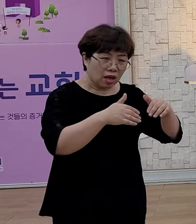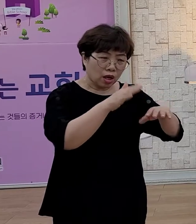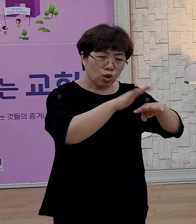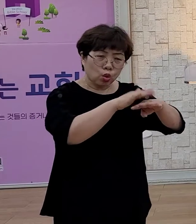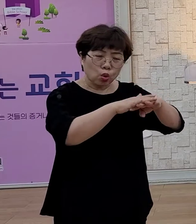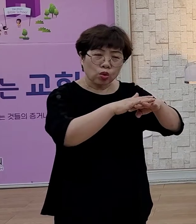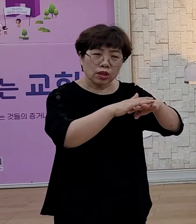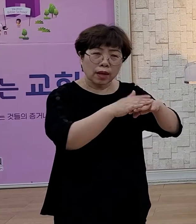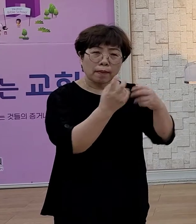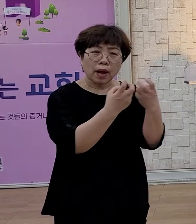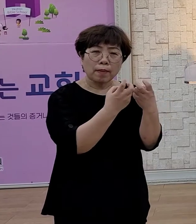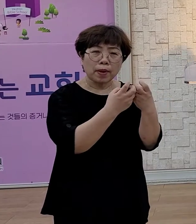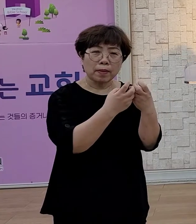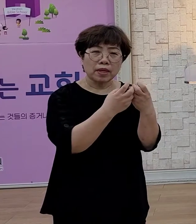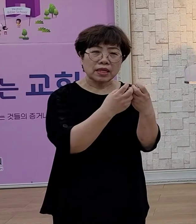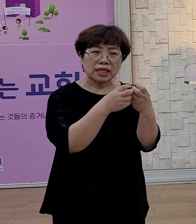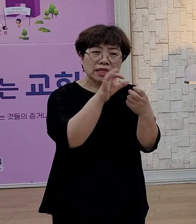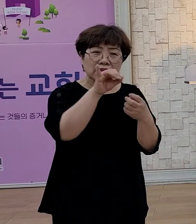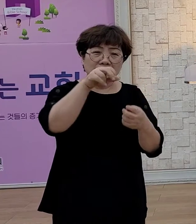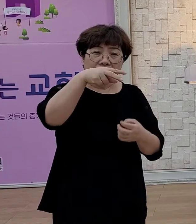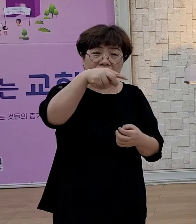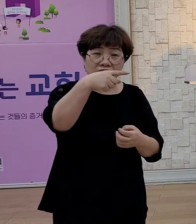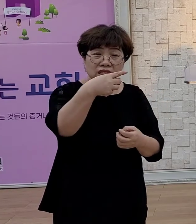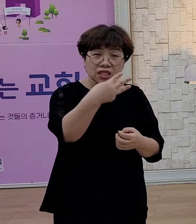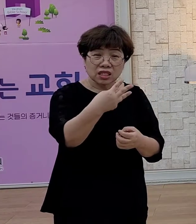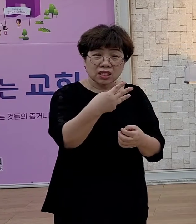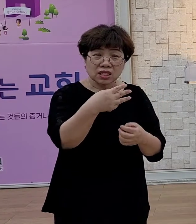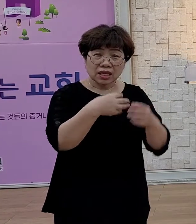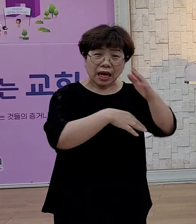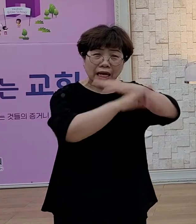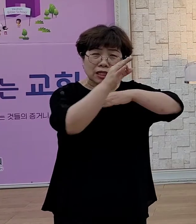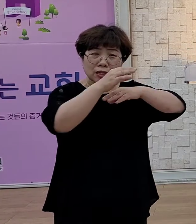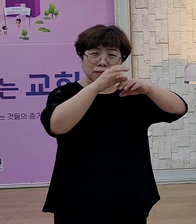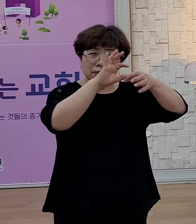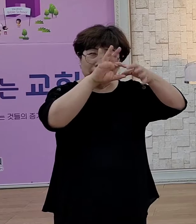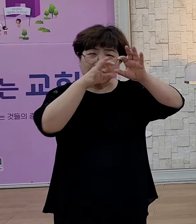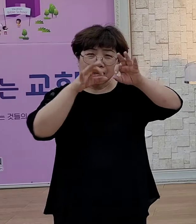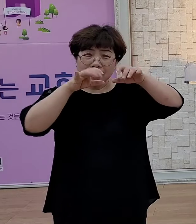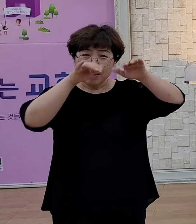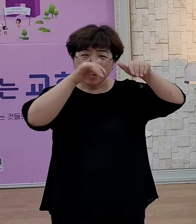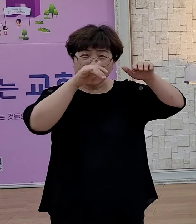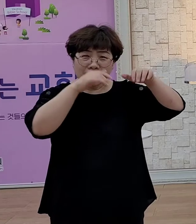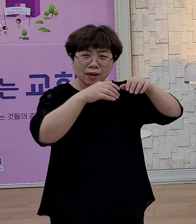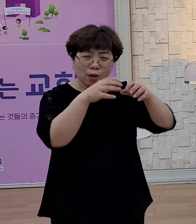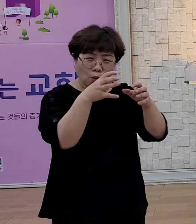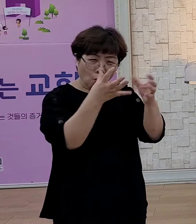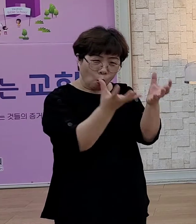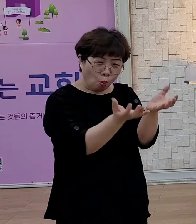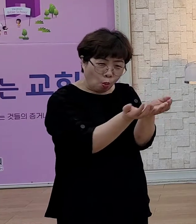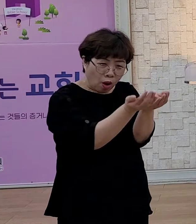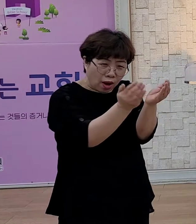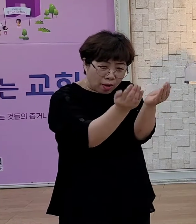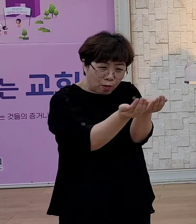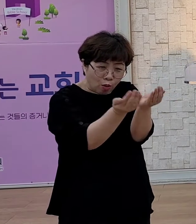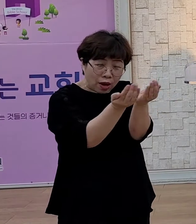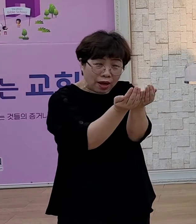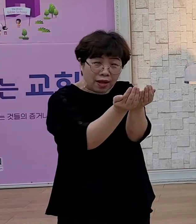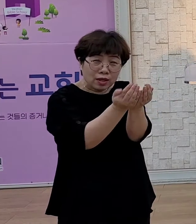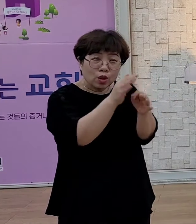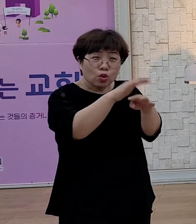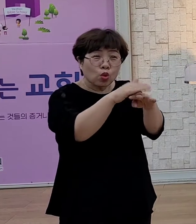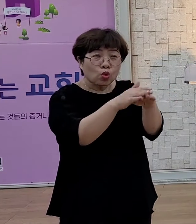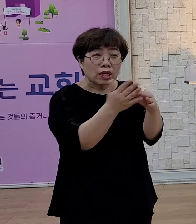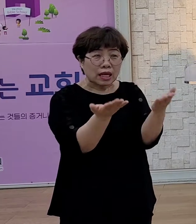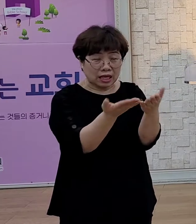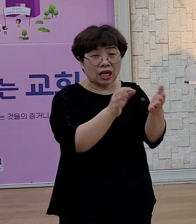버립니다. 이슬을 잘 받아 이제 활용하는 기술이 발달되어 있는데, 그래서 이